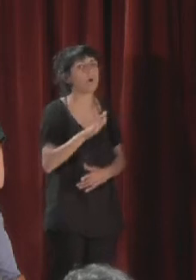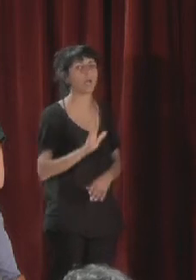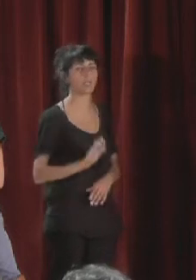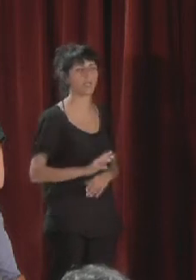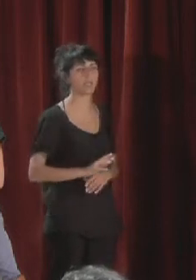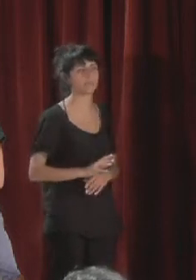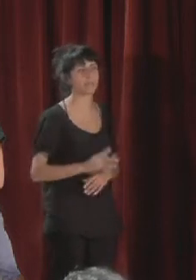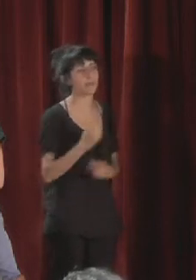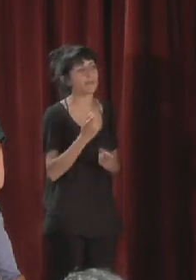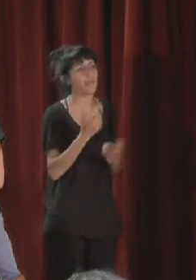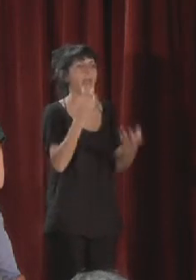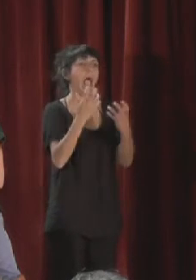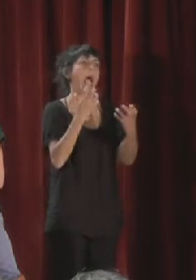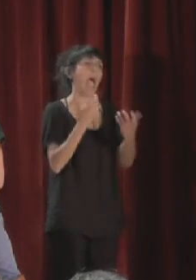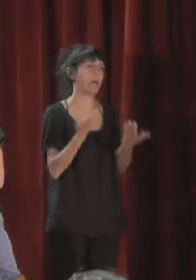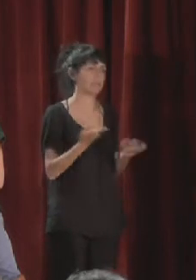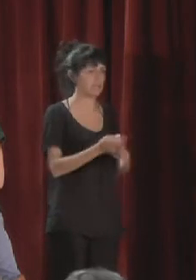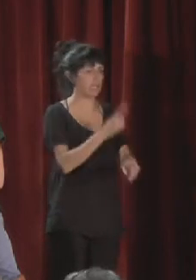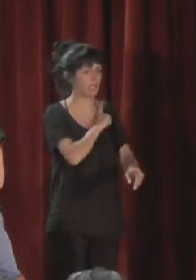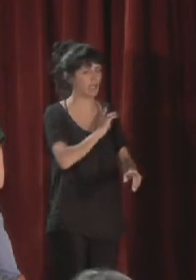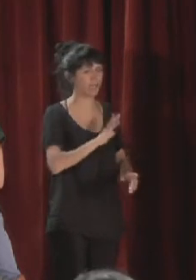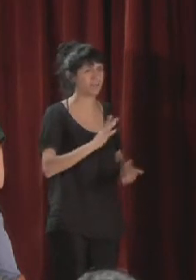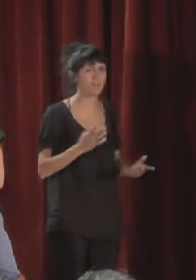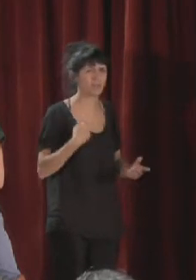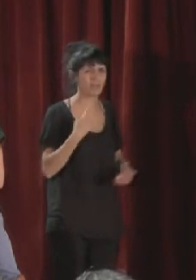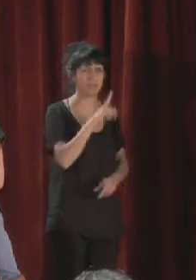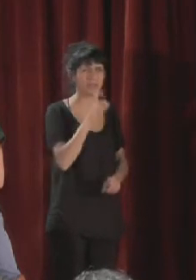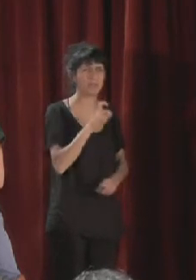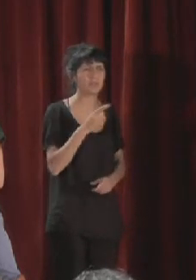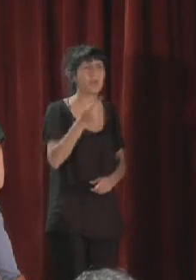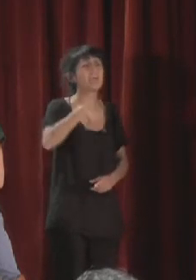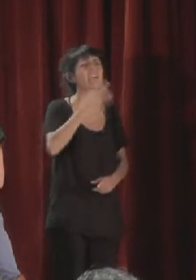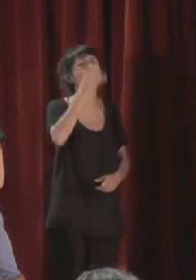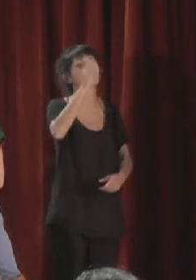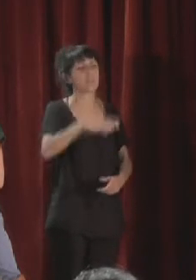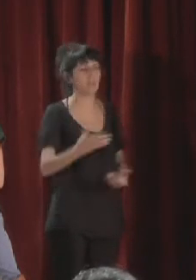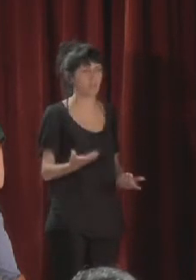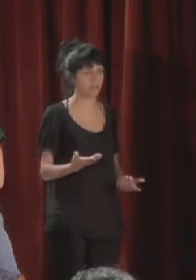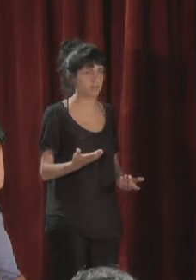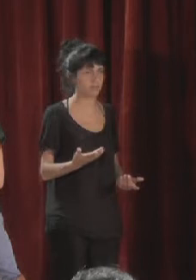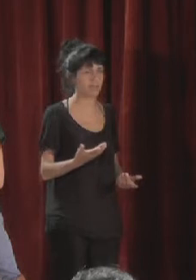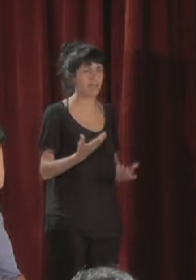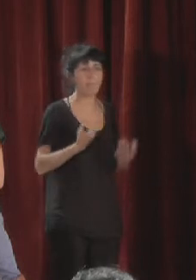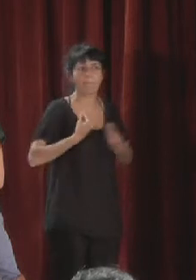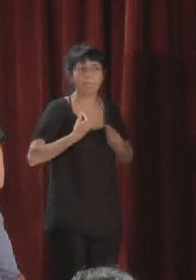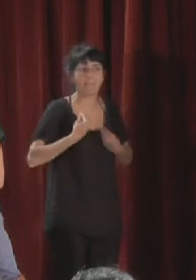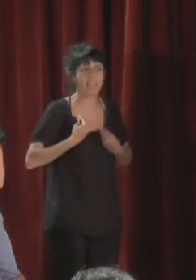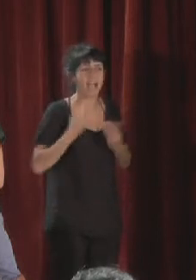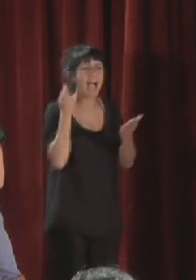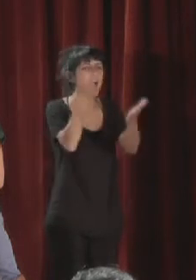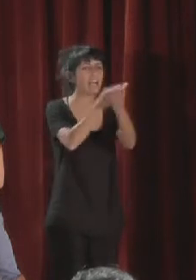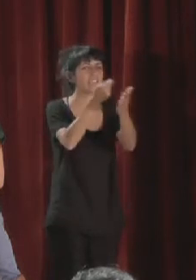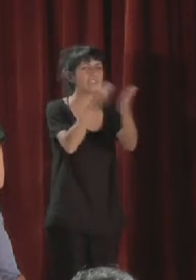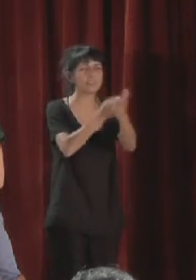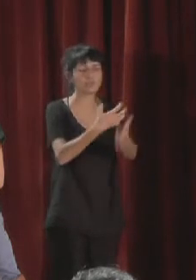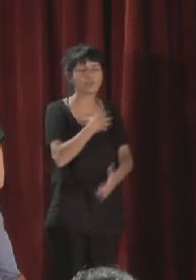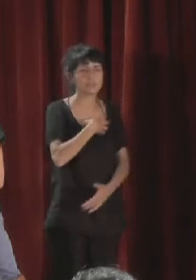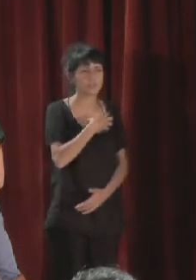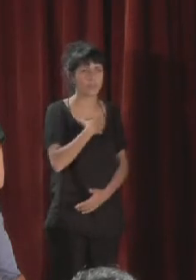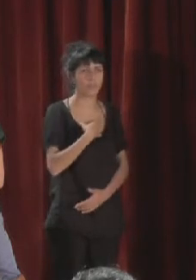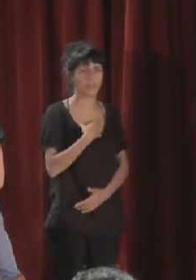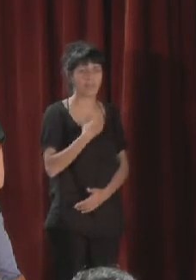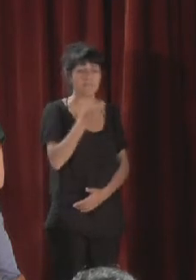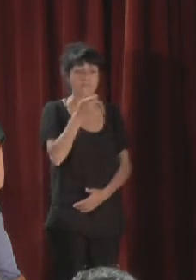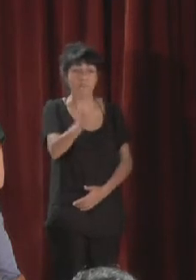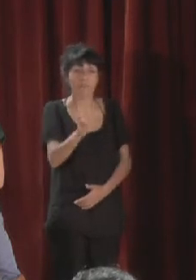que son para xogar ca vida das persoas? A vida das persoas non ten precio. Estamos fartos